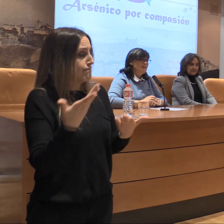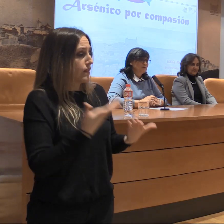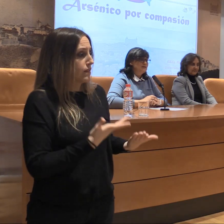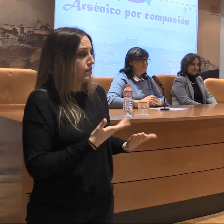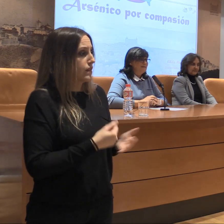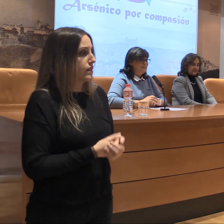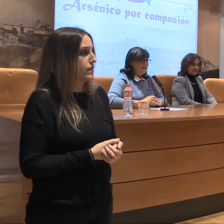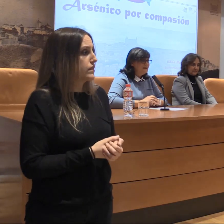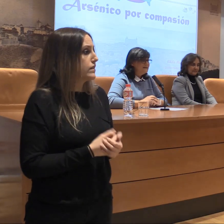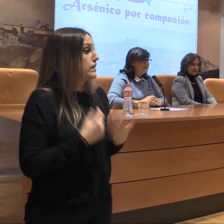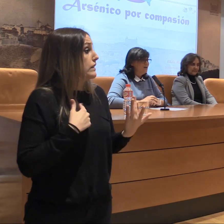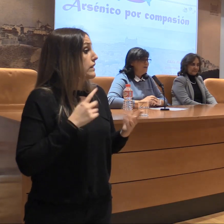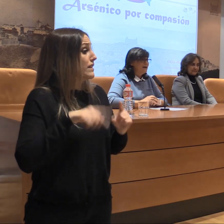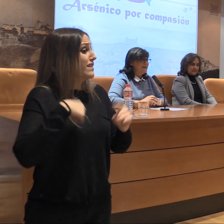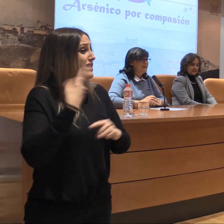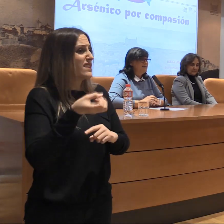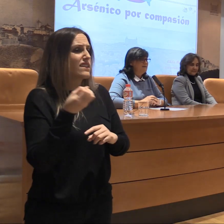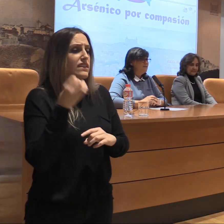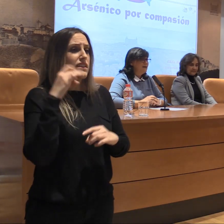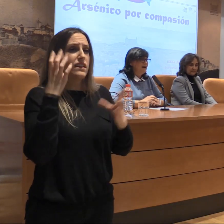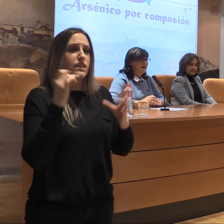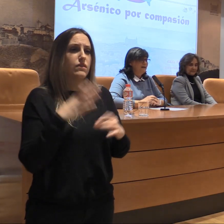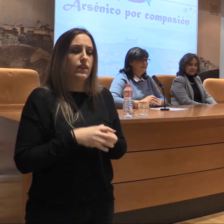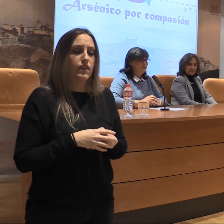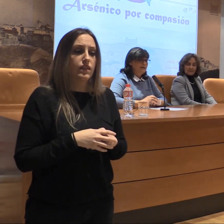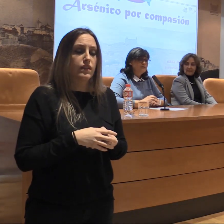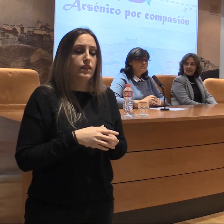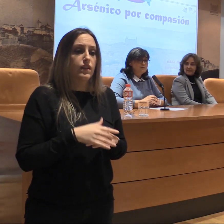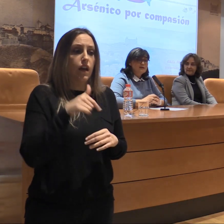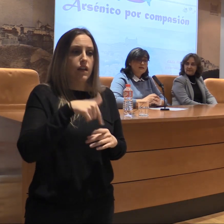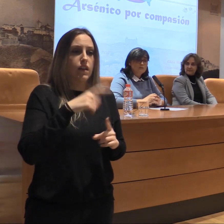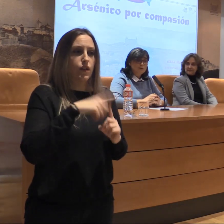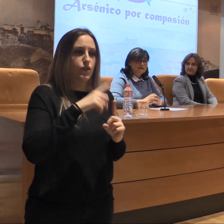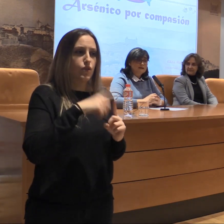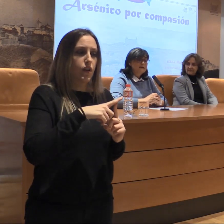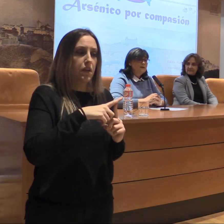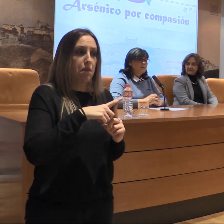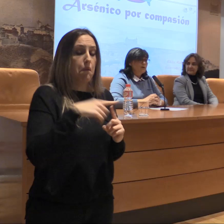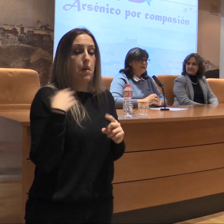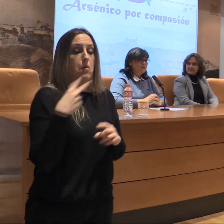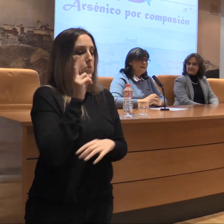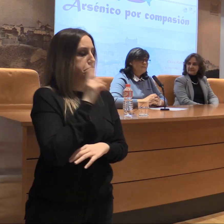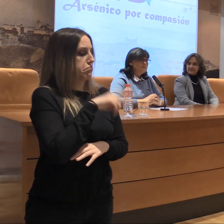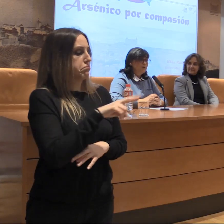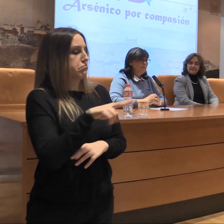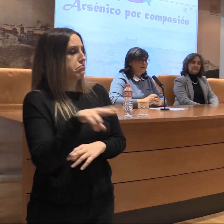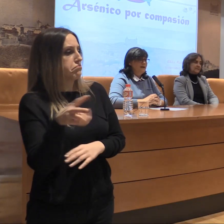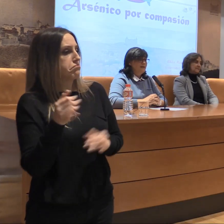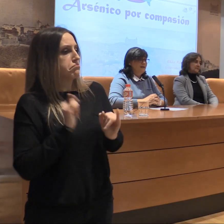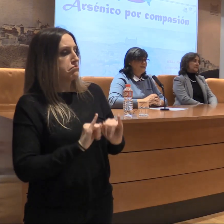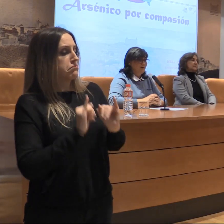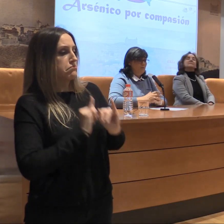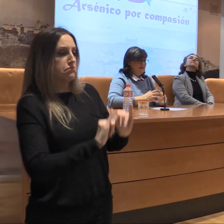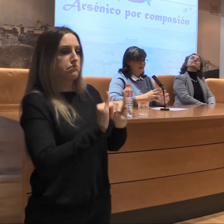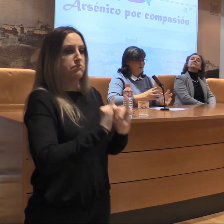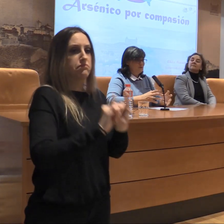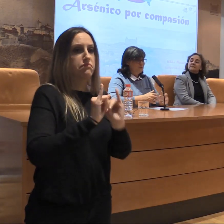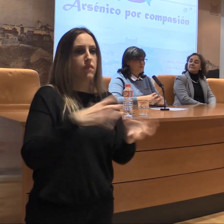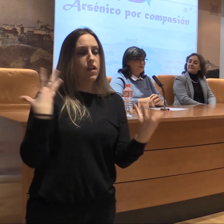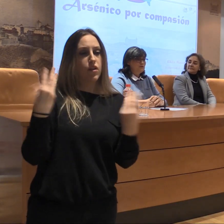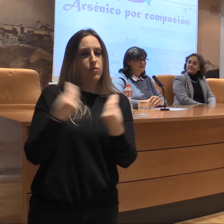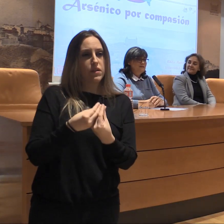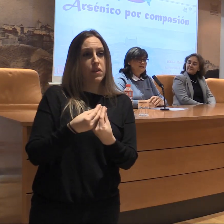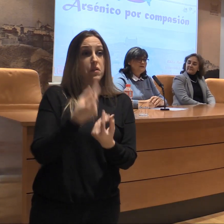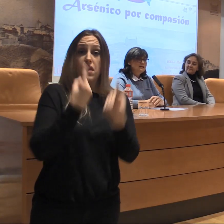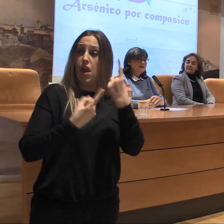nuestra próxima actividad, que será una quedada científica en Toledo. Nos vamos a dar una vuelta por la ciudad acompañados